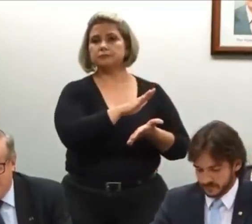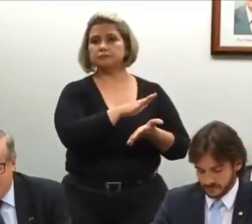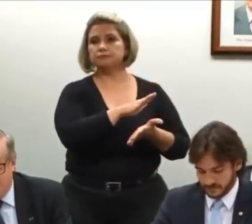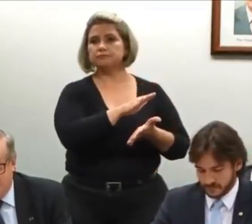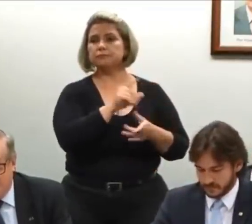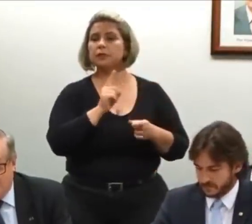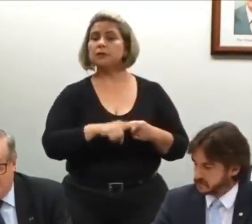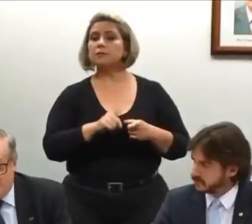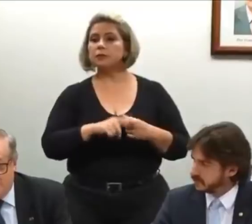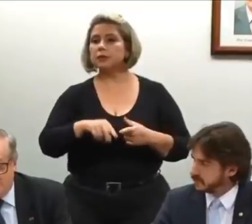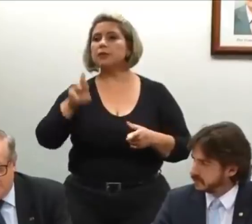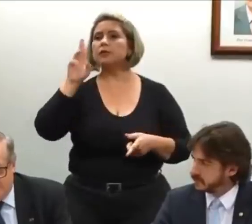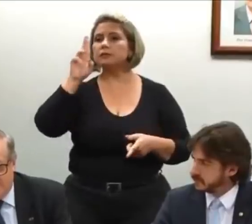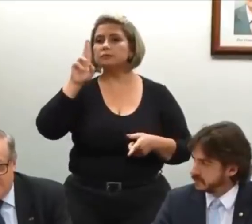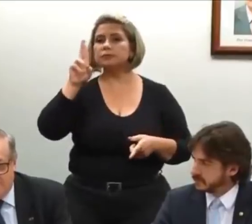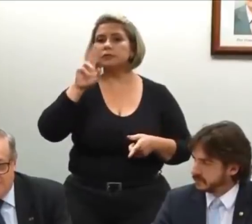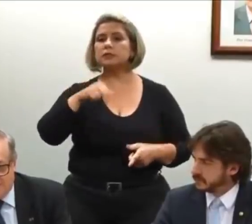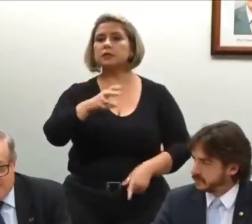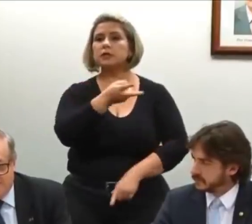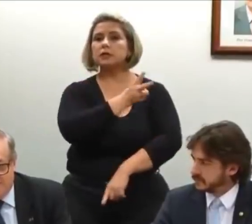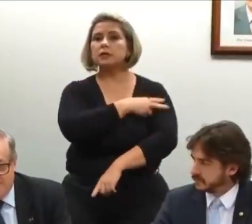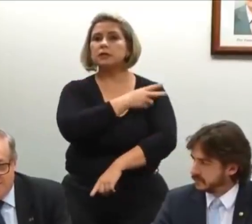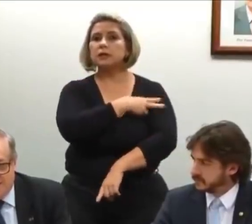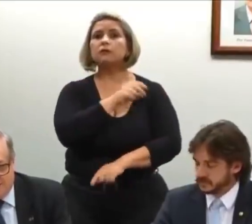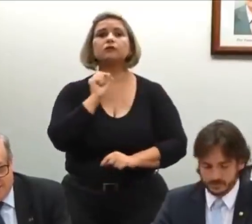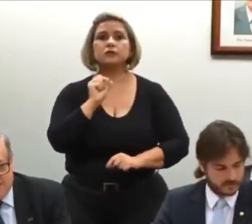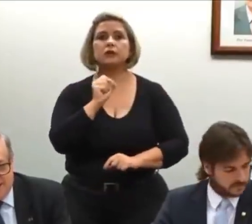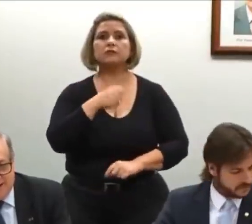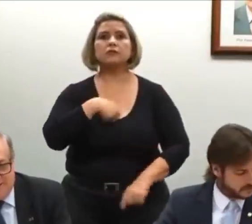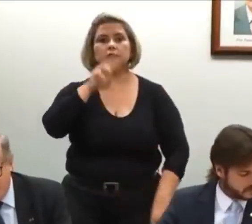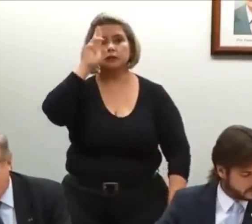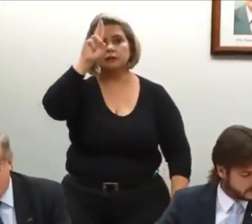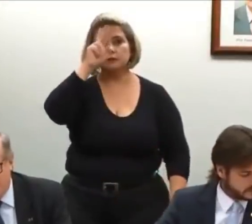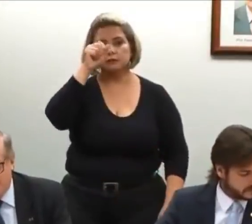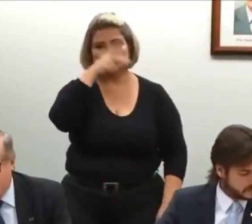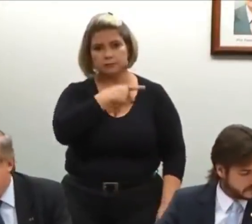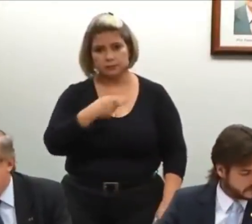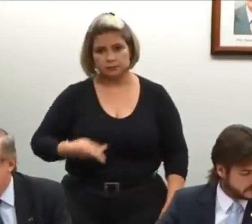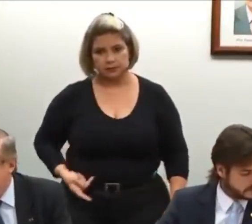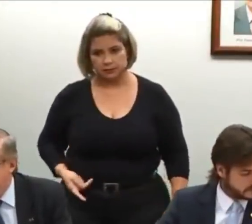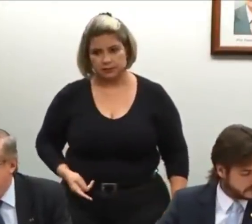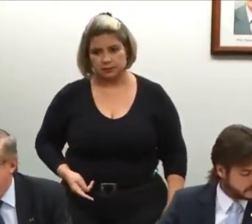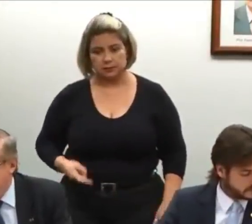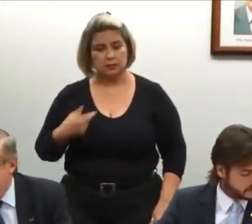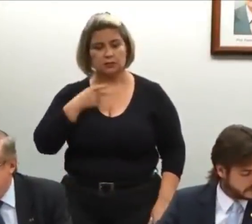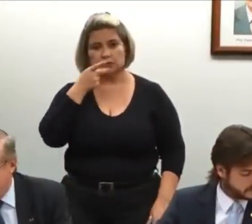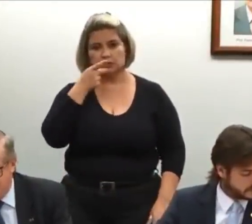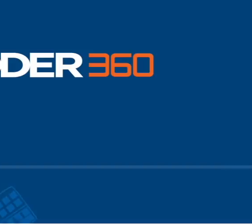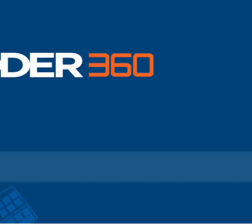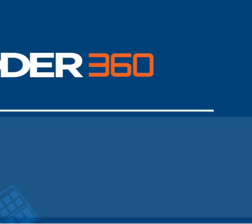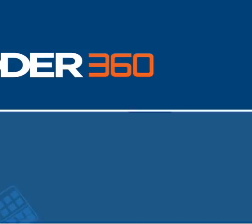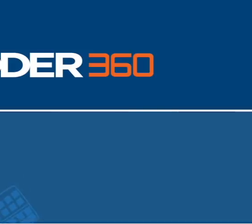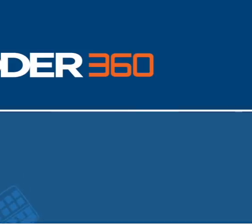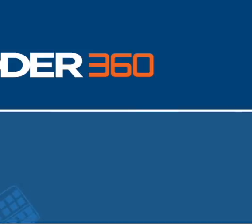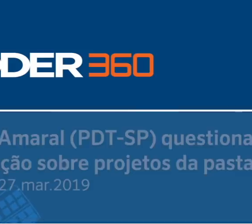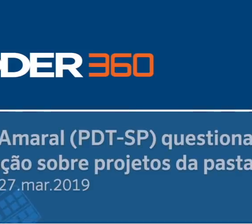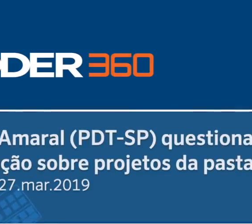o chefe do estado achar que a minha colaboração não está sendo adequado